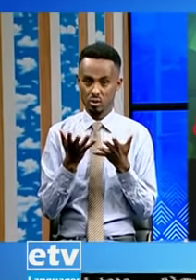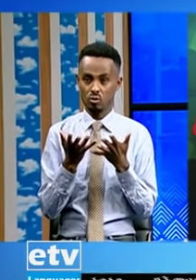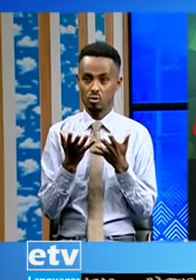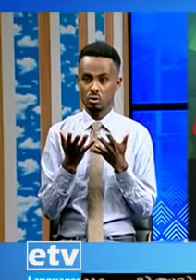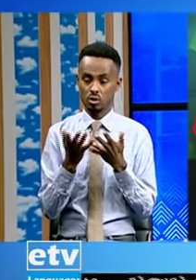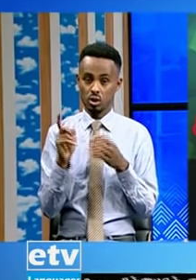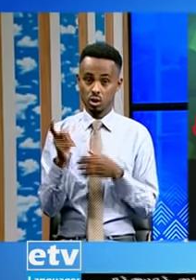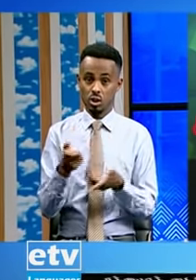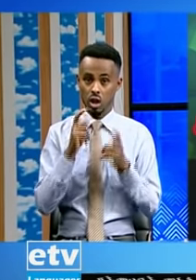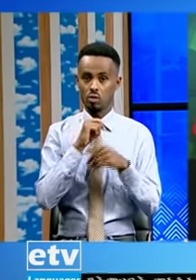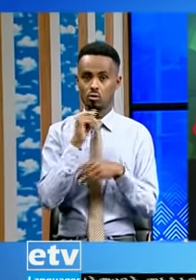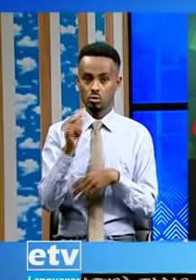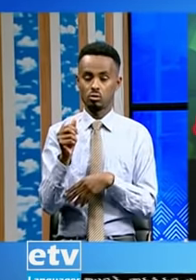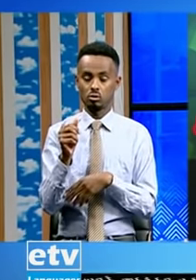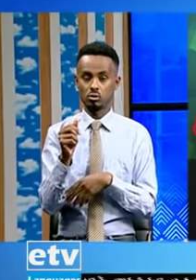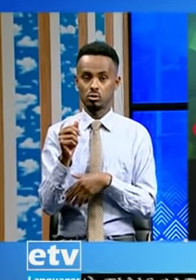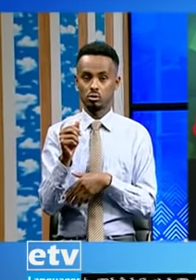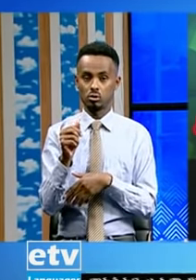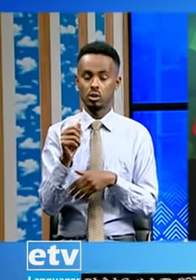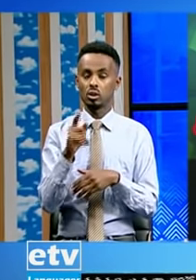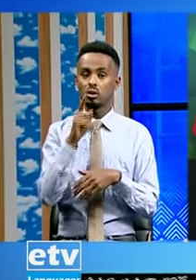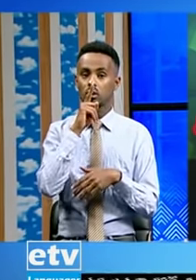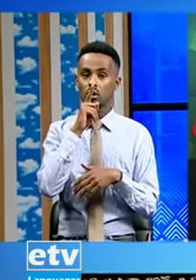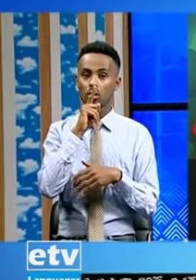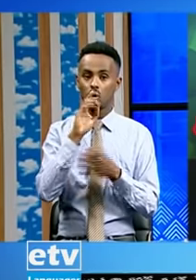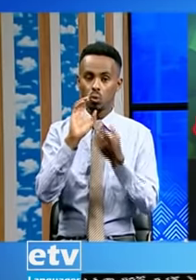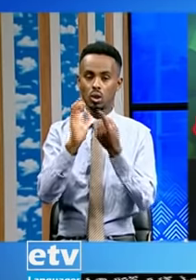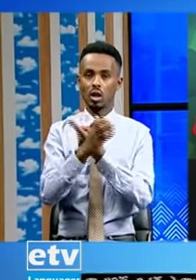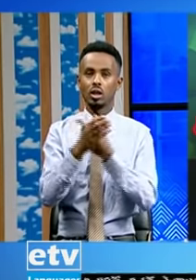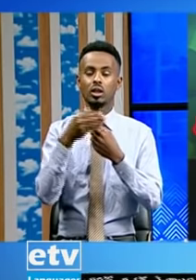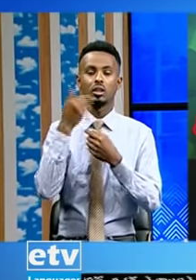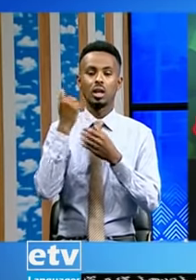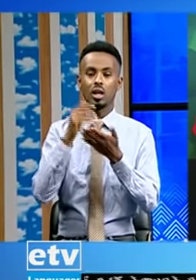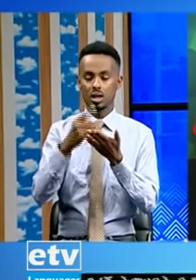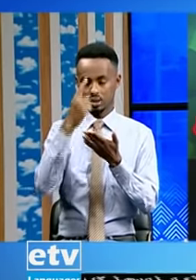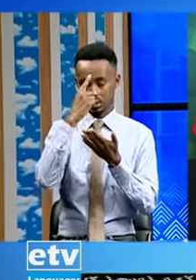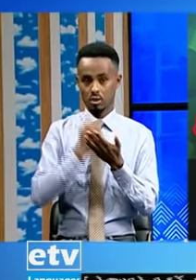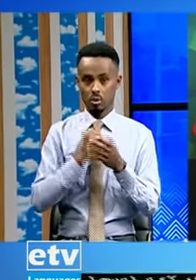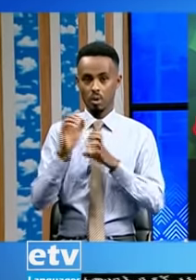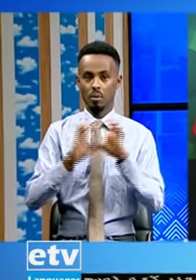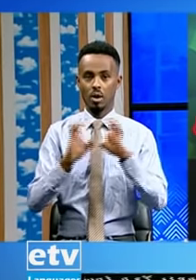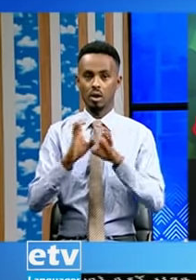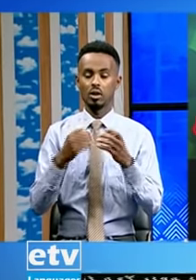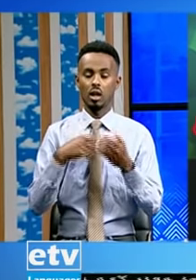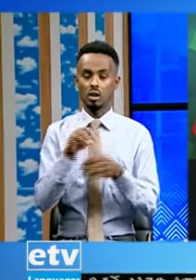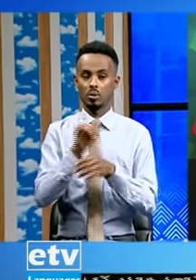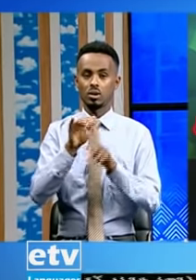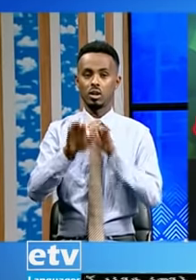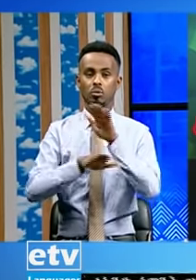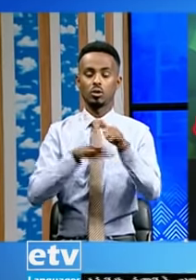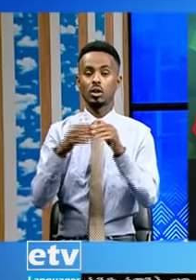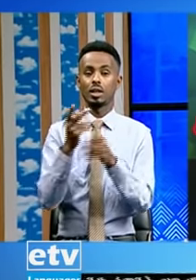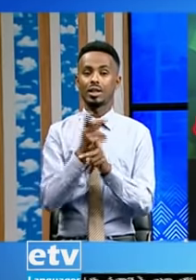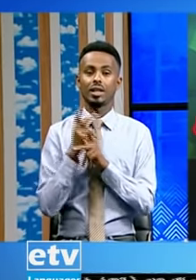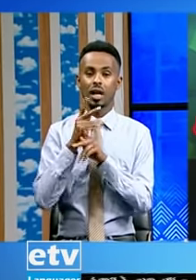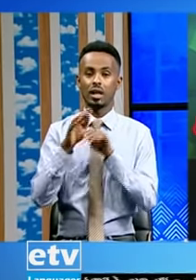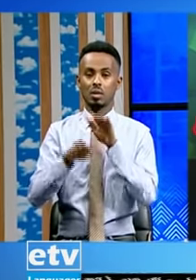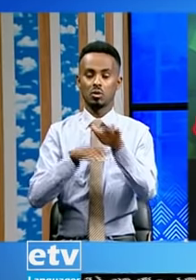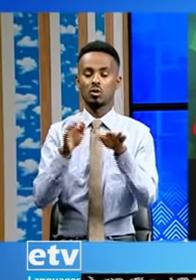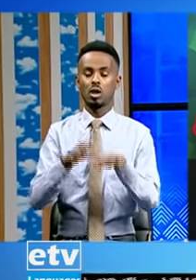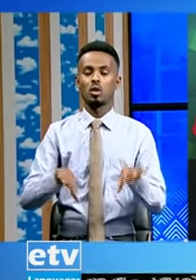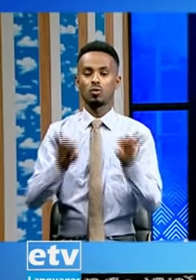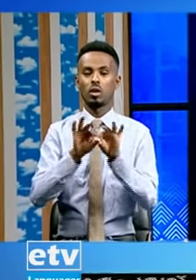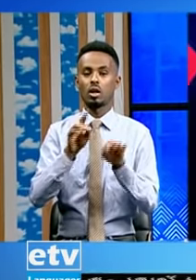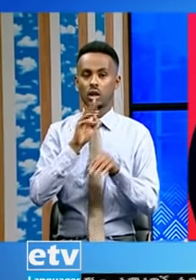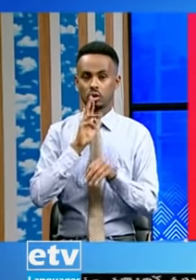እንዳይኖር የጸጥታውን ሁኔታ የተሻለ አስተማማኝ ለማድረግ እንዲ ያሉ እርምጃዎች የጥንቃቄ እርምጃዎች